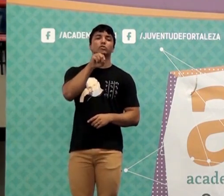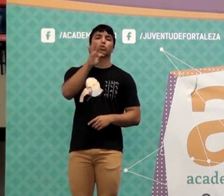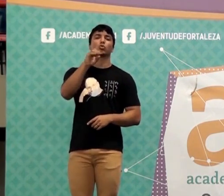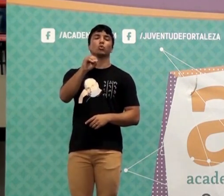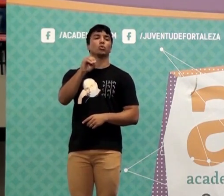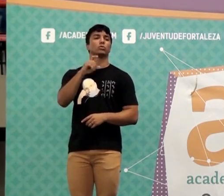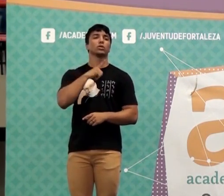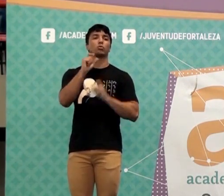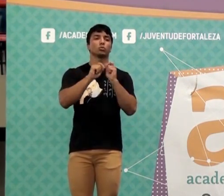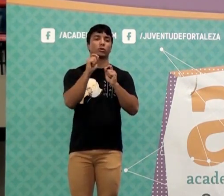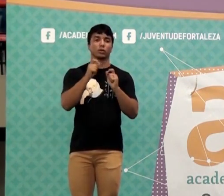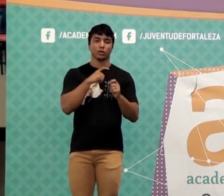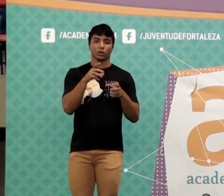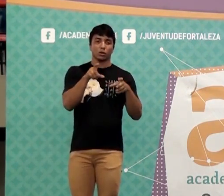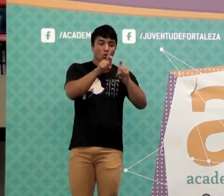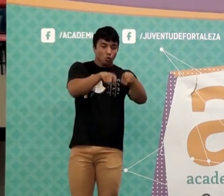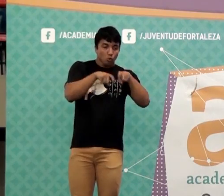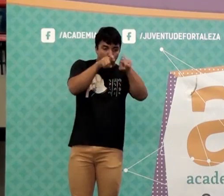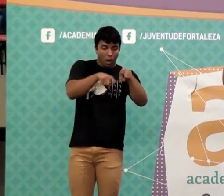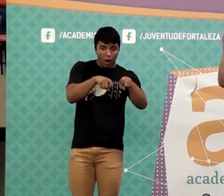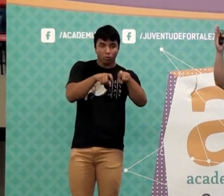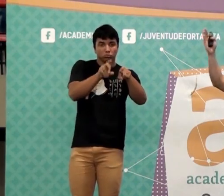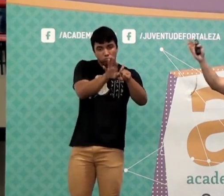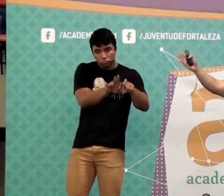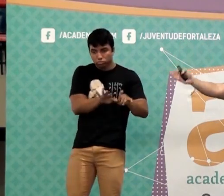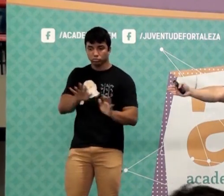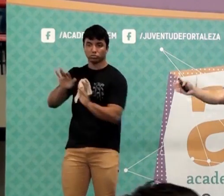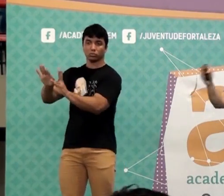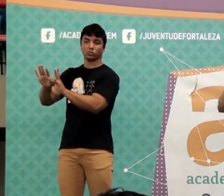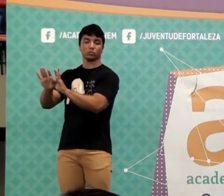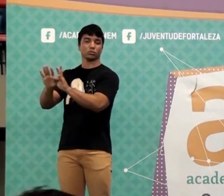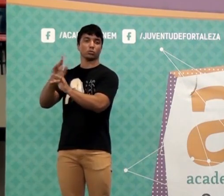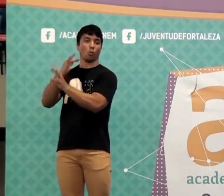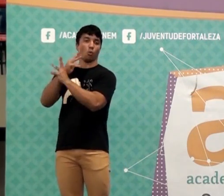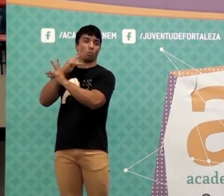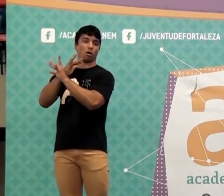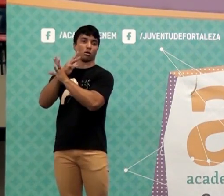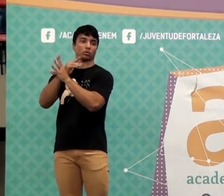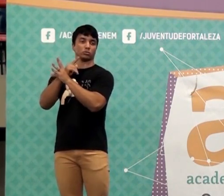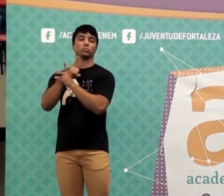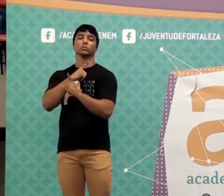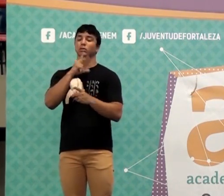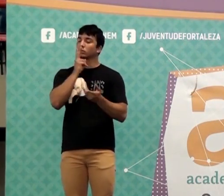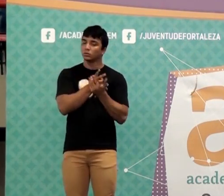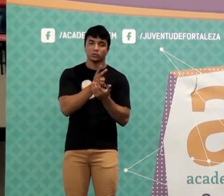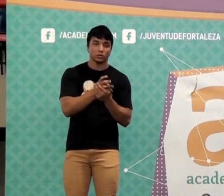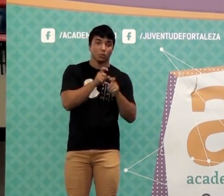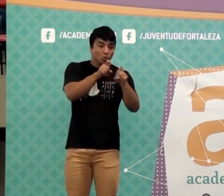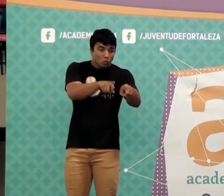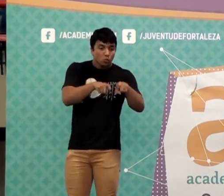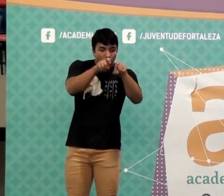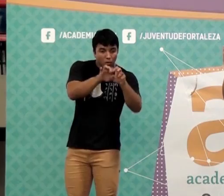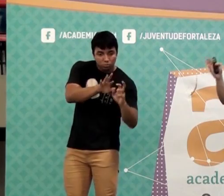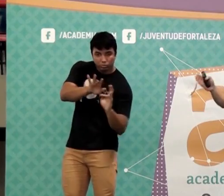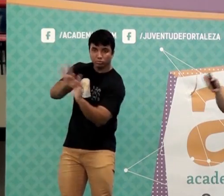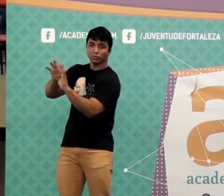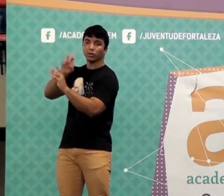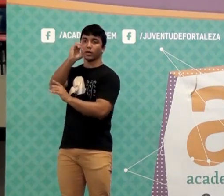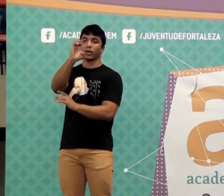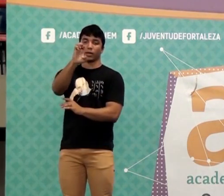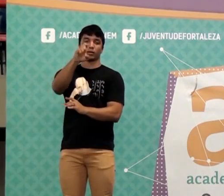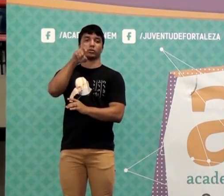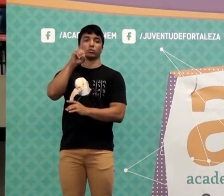onde, ó? Do meio rural para o meio urbano. A gente sempre sai do meio rural para o meio